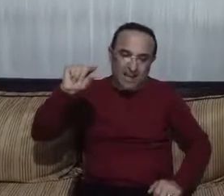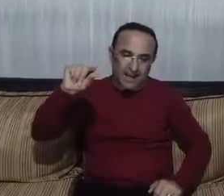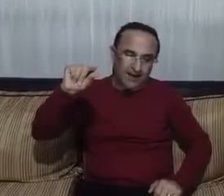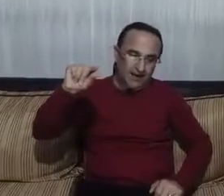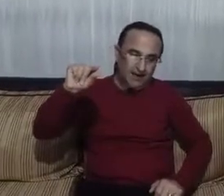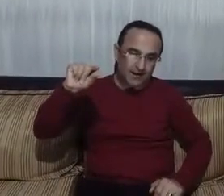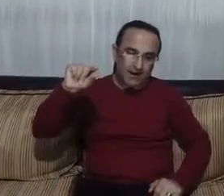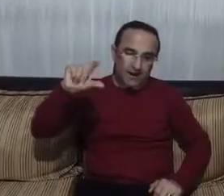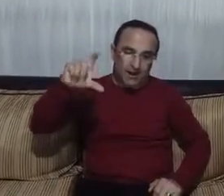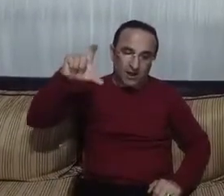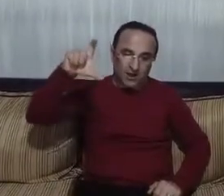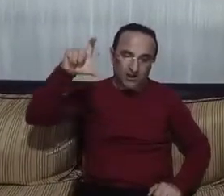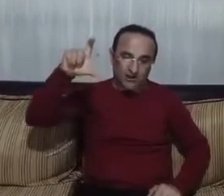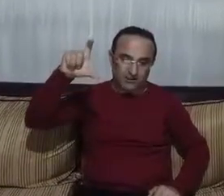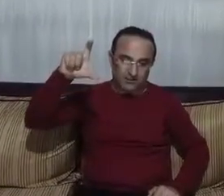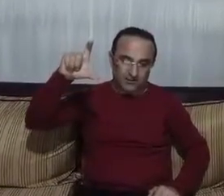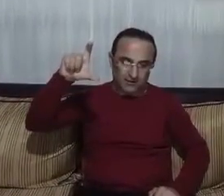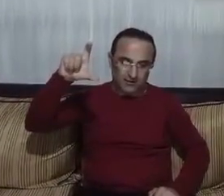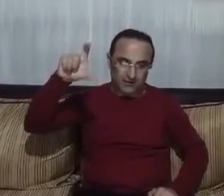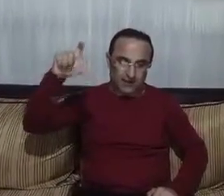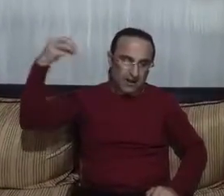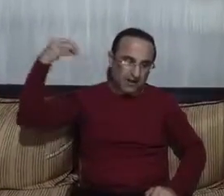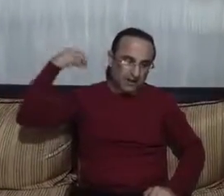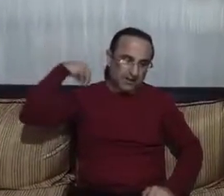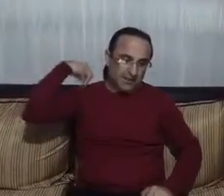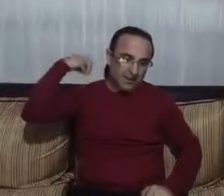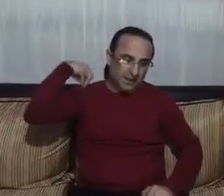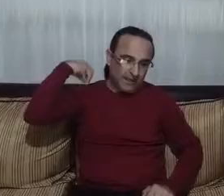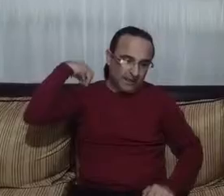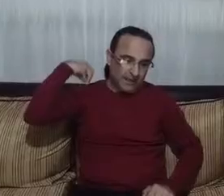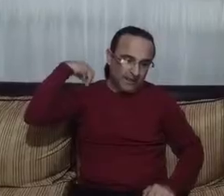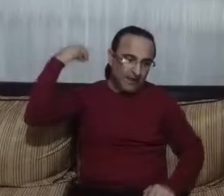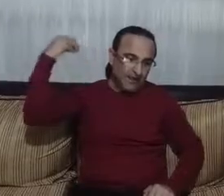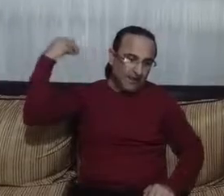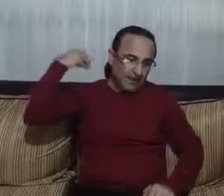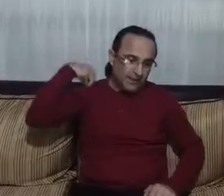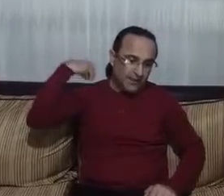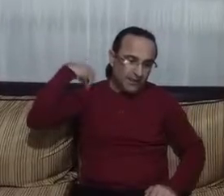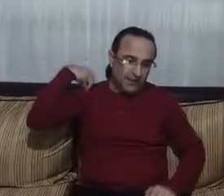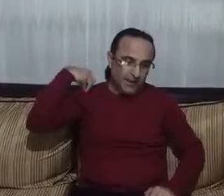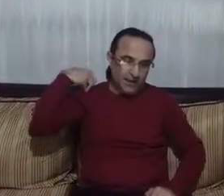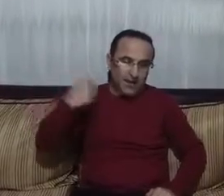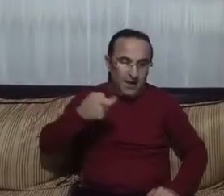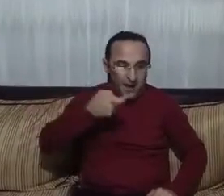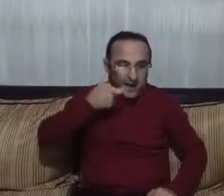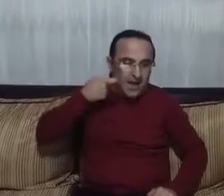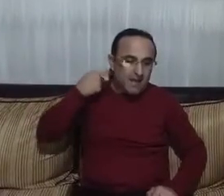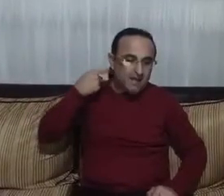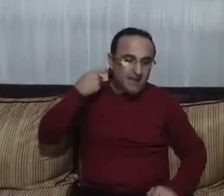İnce. Kalın. Yeni. Yeni.